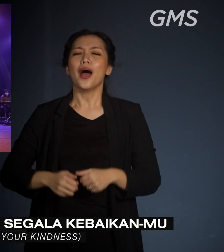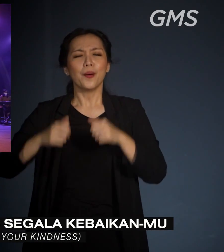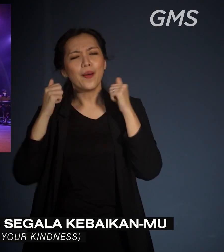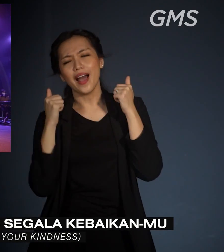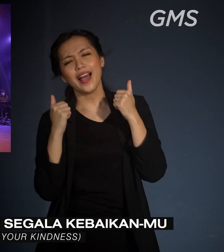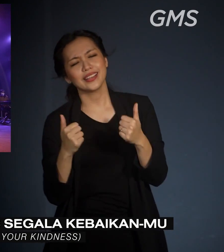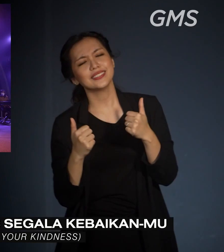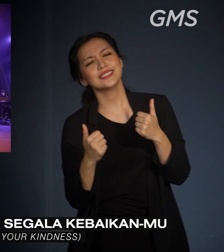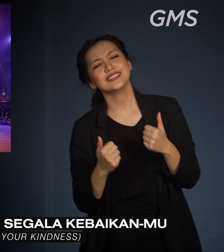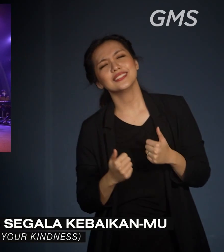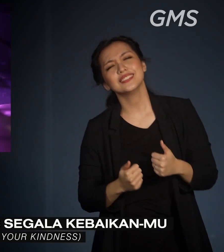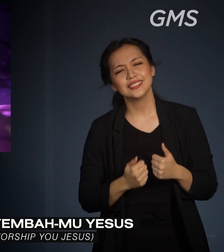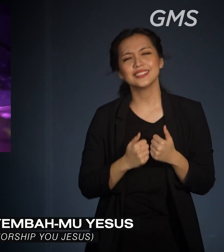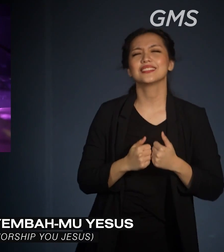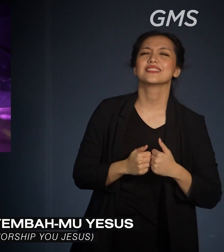kebaikanmu?